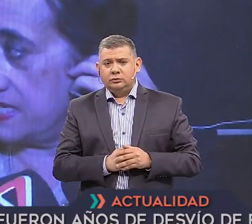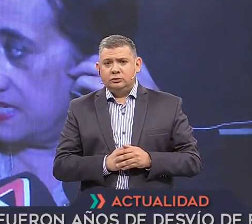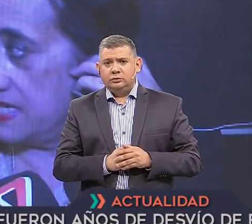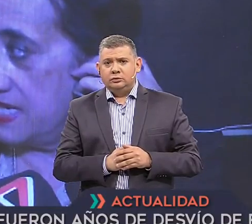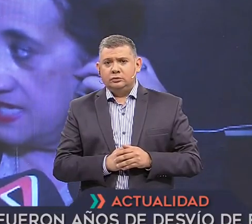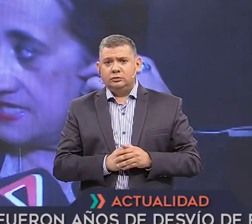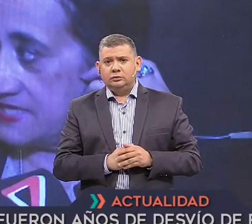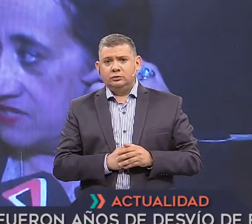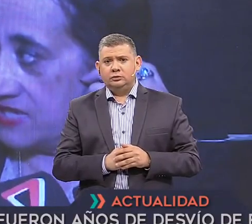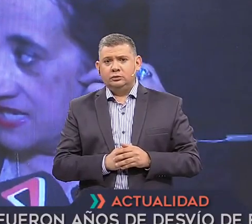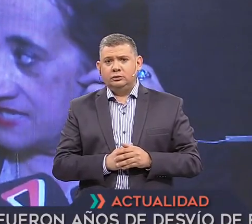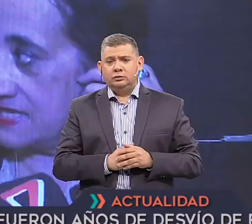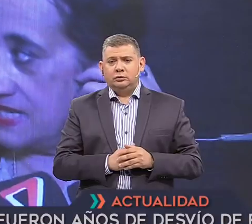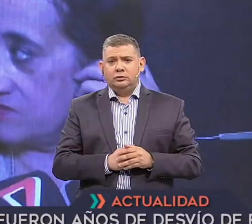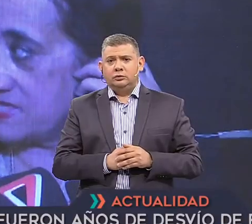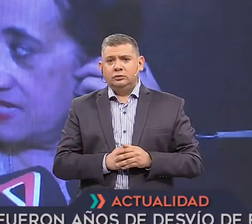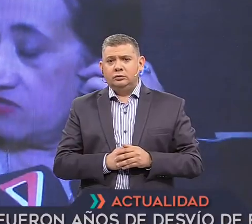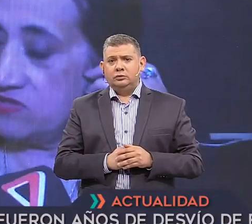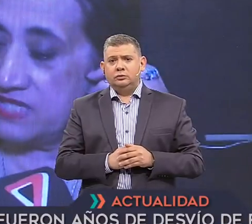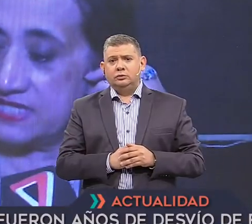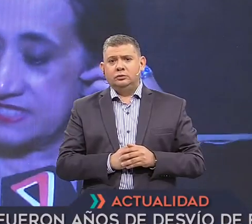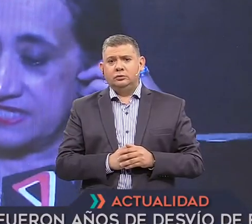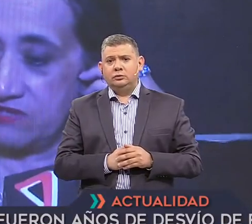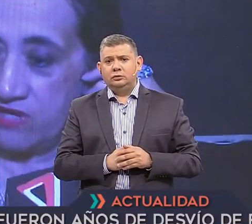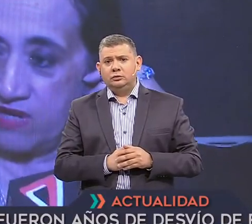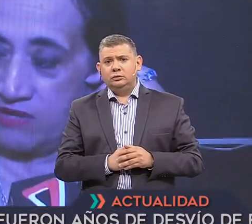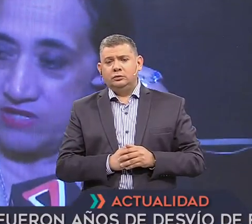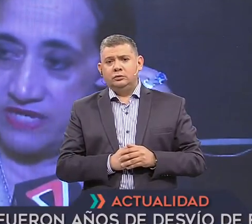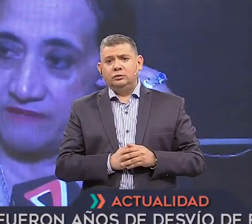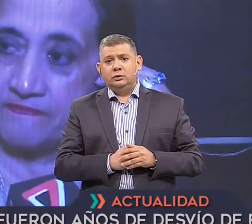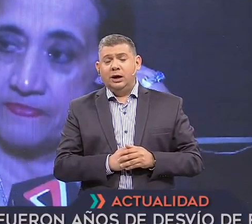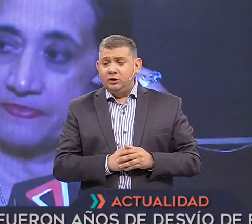que salió de la cárcel el año pasado. Recién